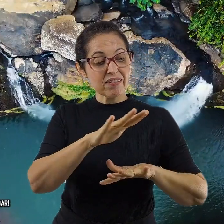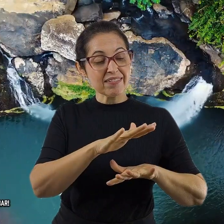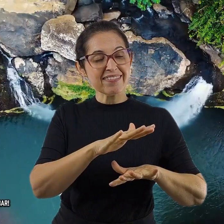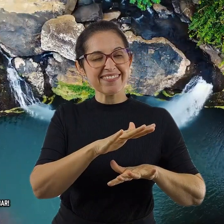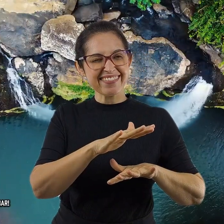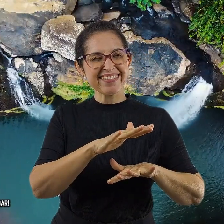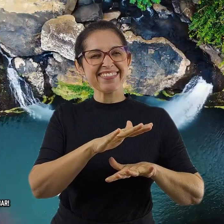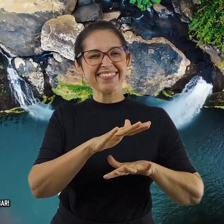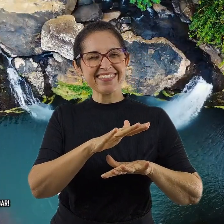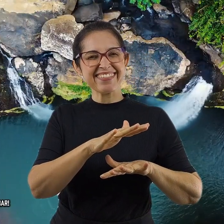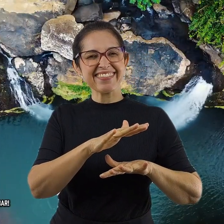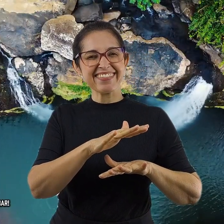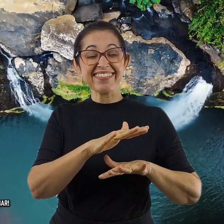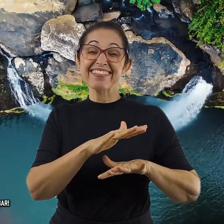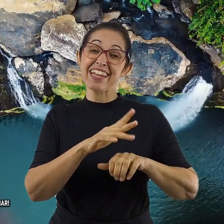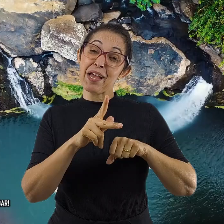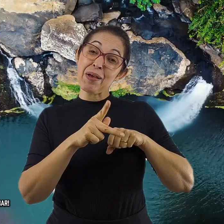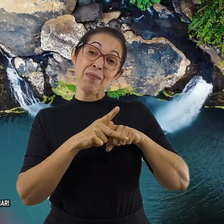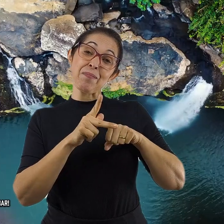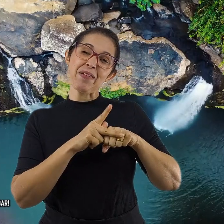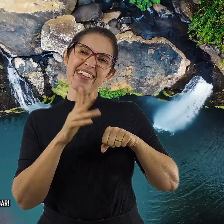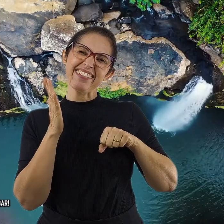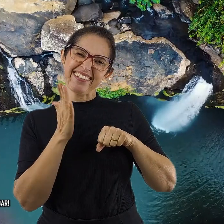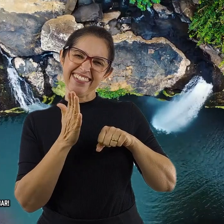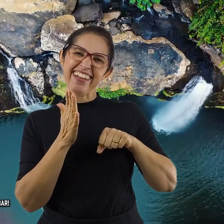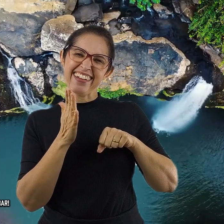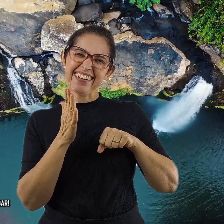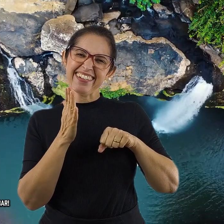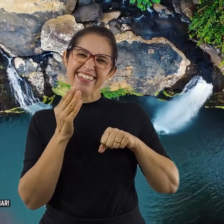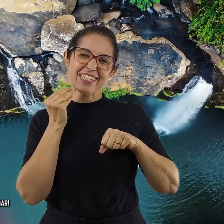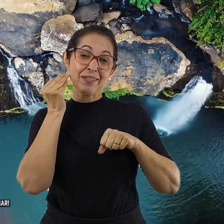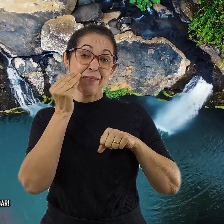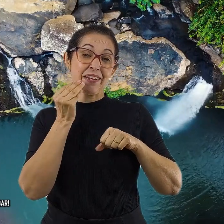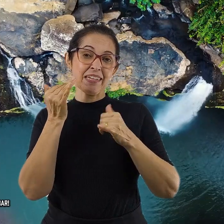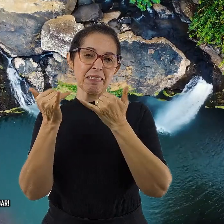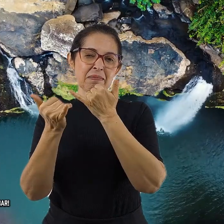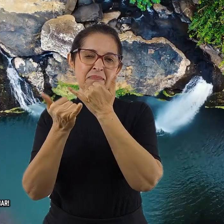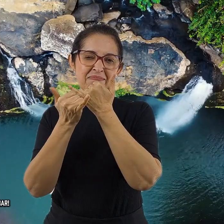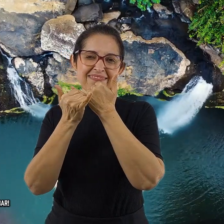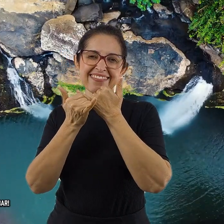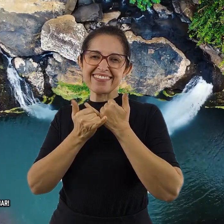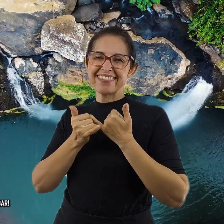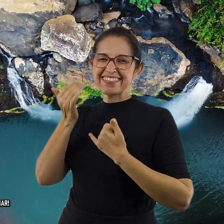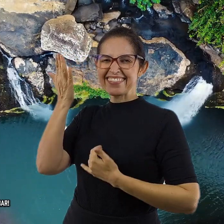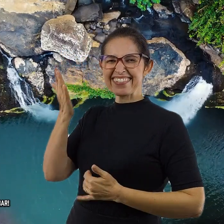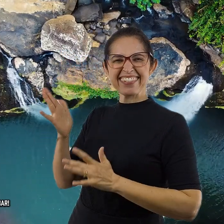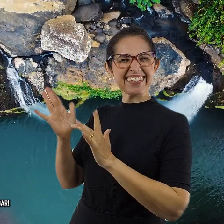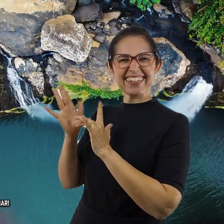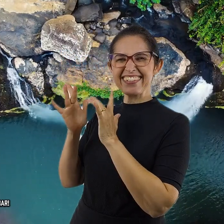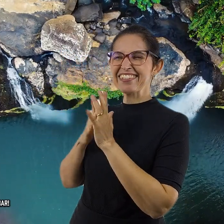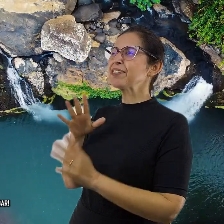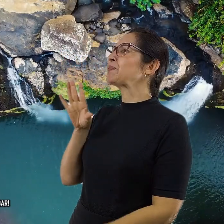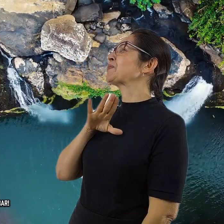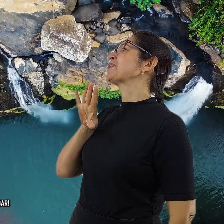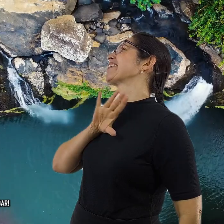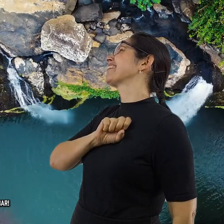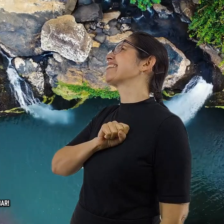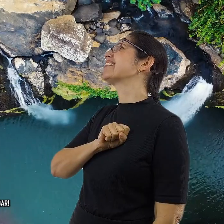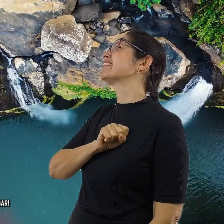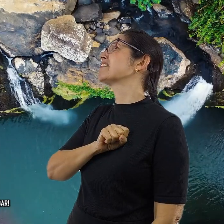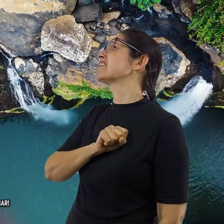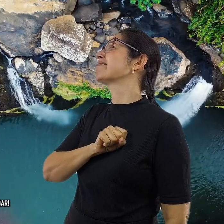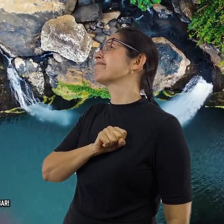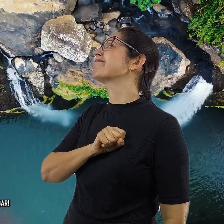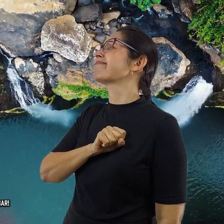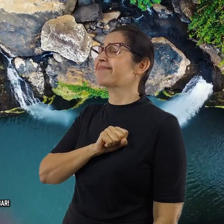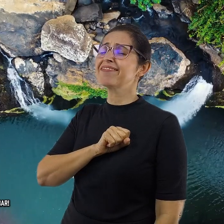estava falando era alguém que já tinha experimentado o perdão e já estava ali apaixonado por Jesus e já tinha,